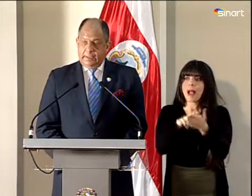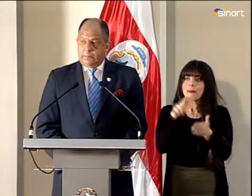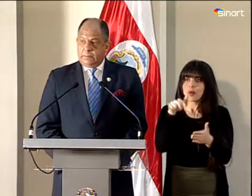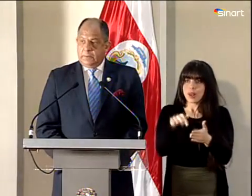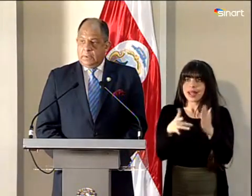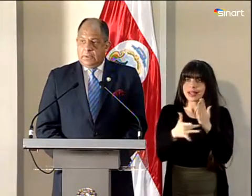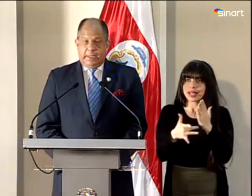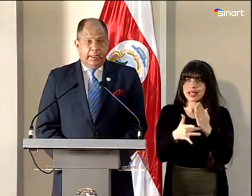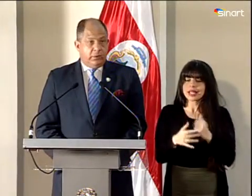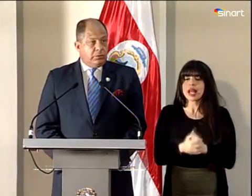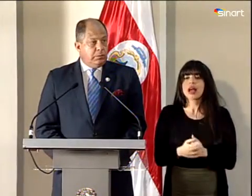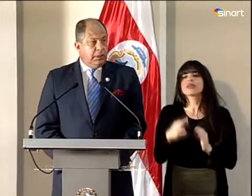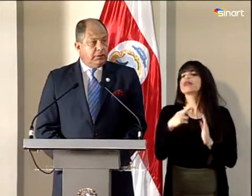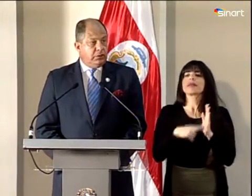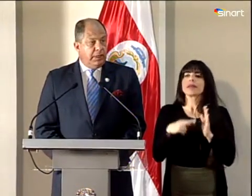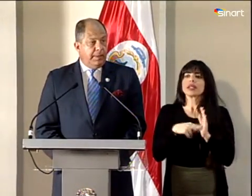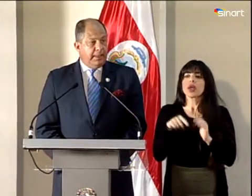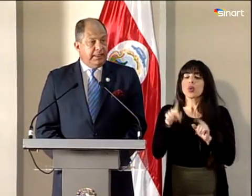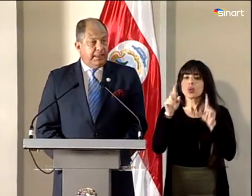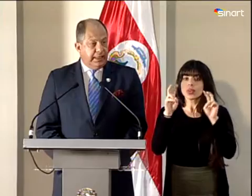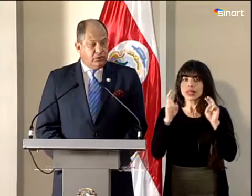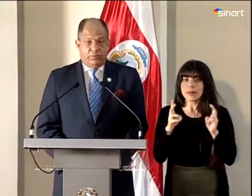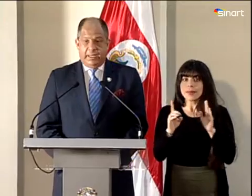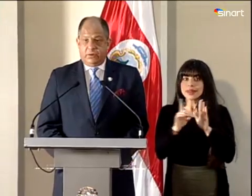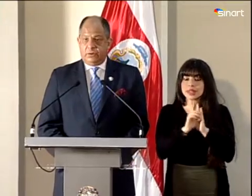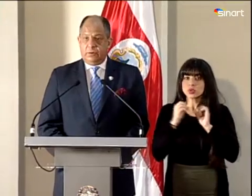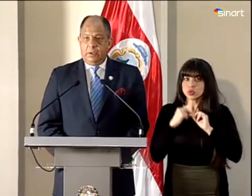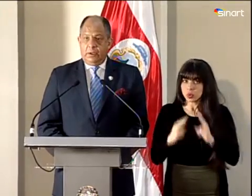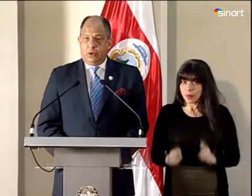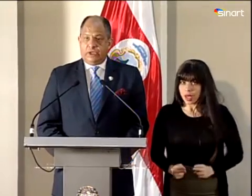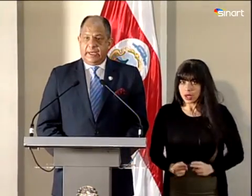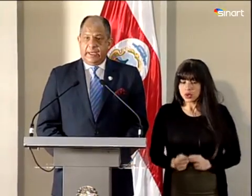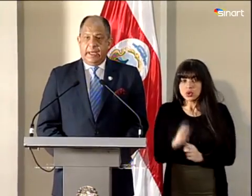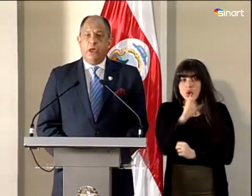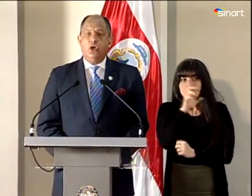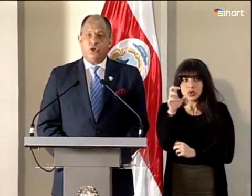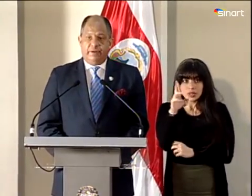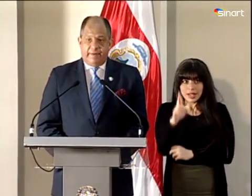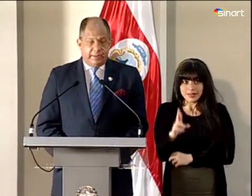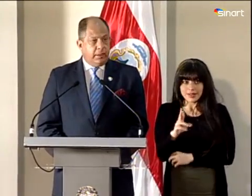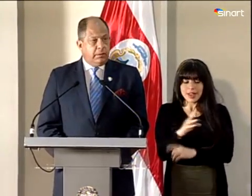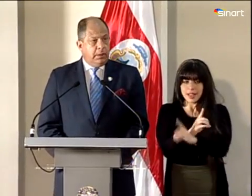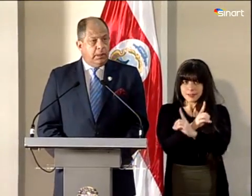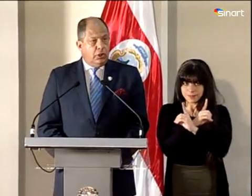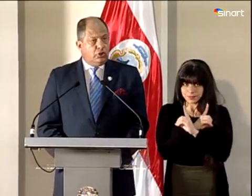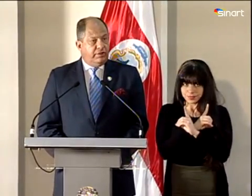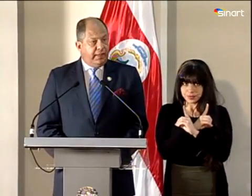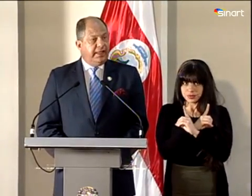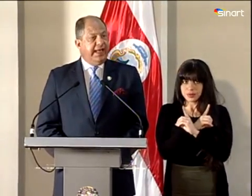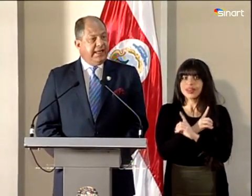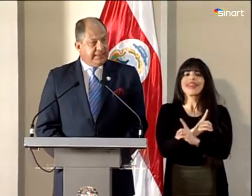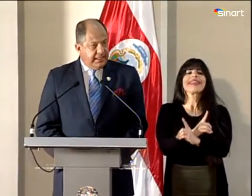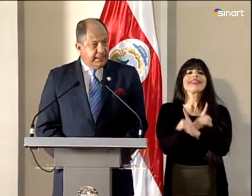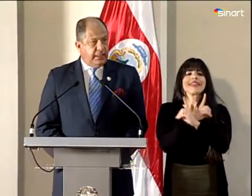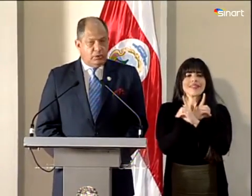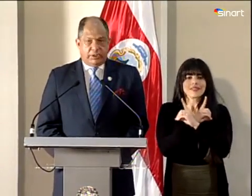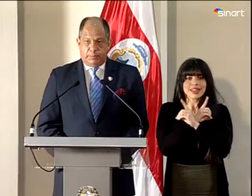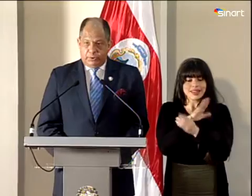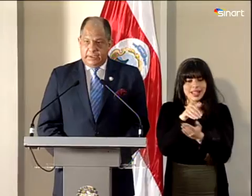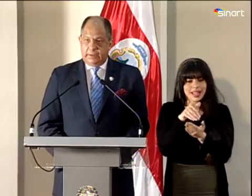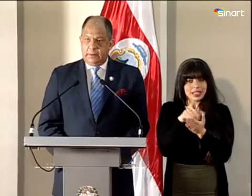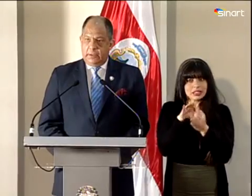técnica. Reitero, este es un tema de derechos humanos, Costa Rica los defiende en la sede